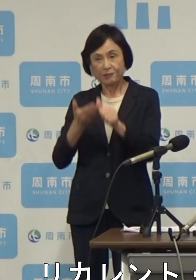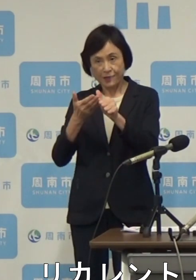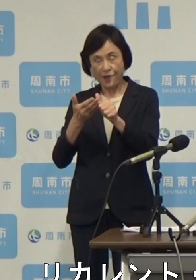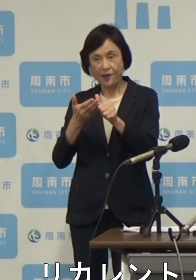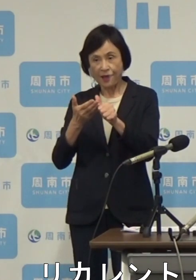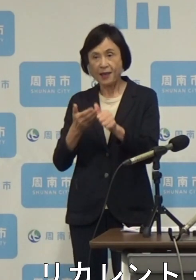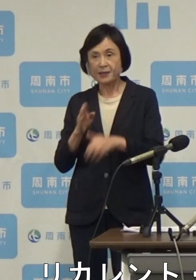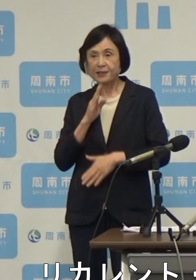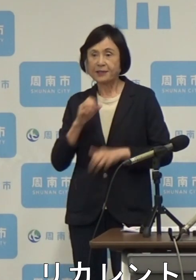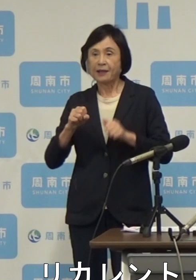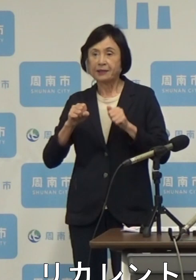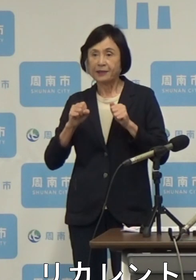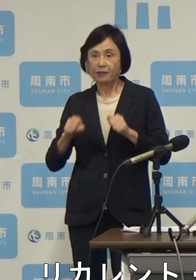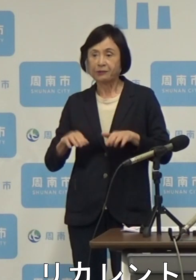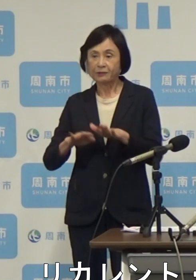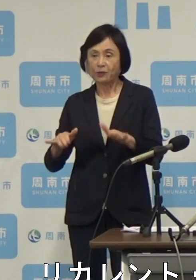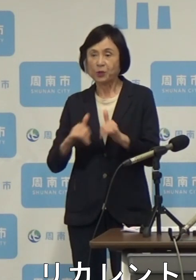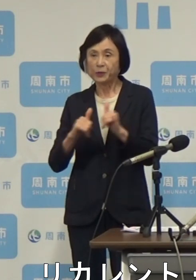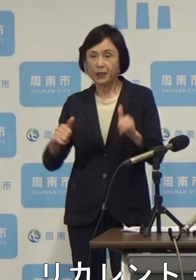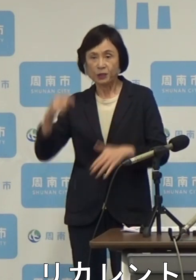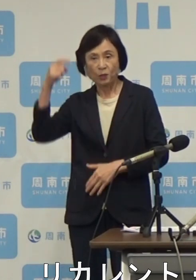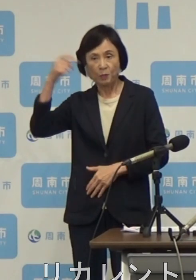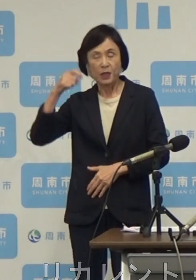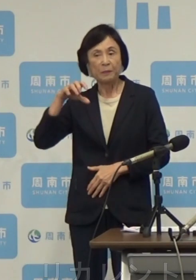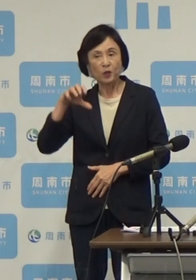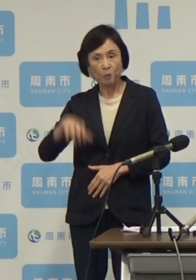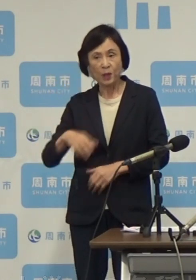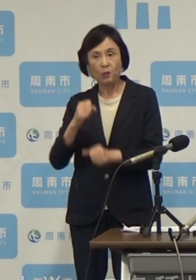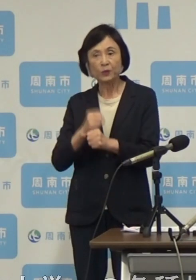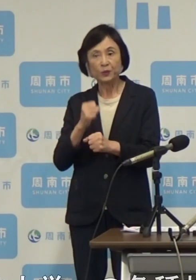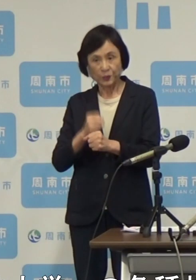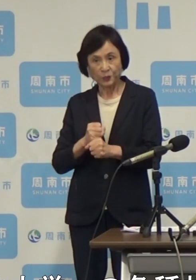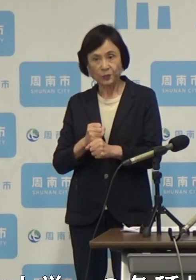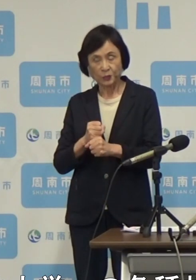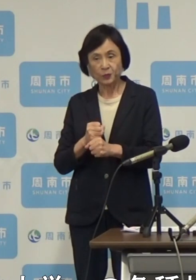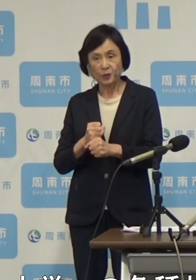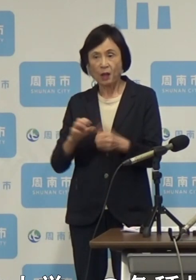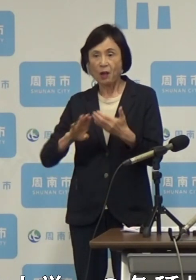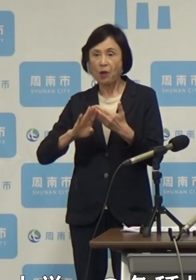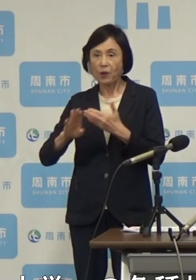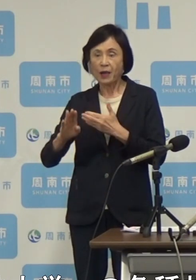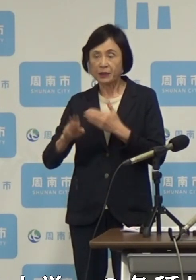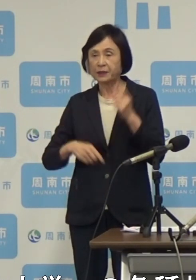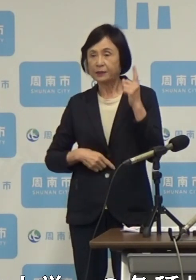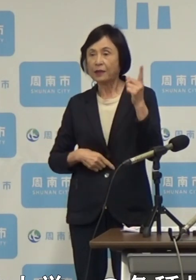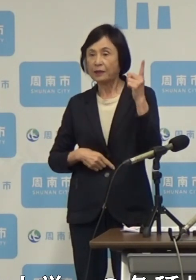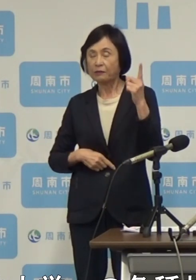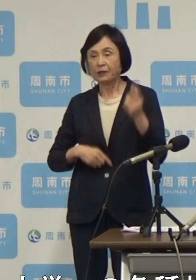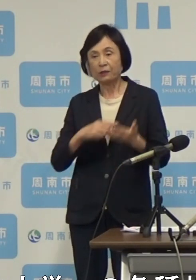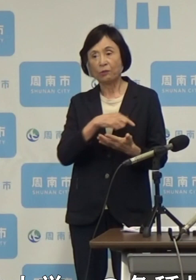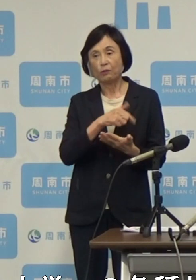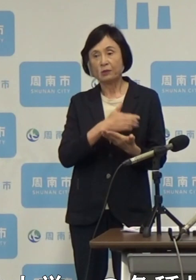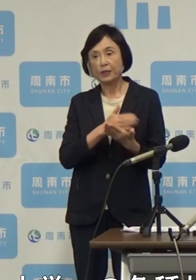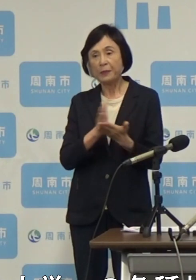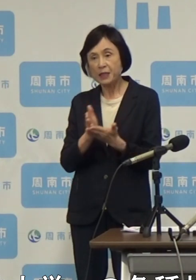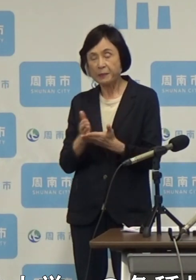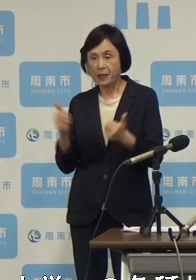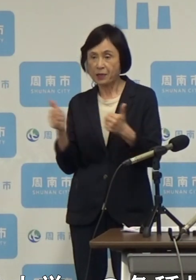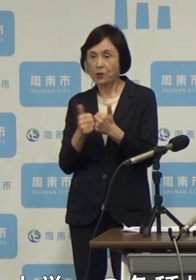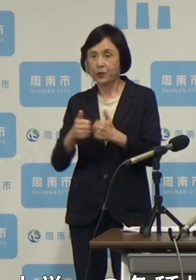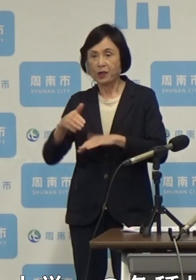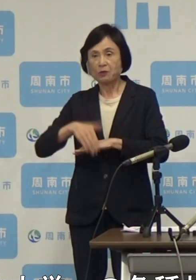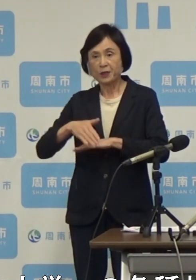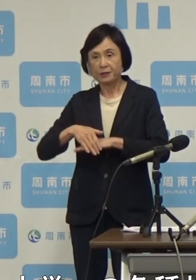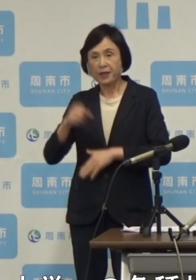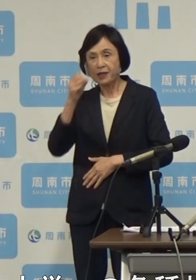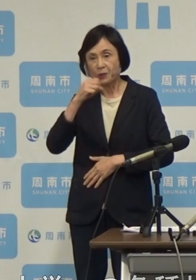育の実施、子どもたちの学びの場の創出、そのほか大学への各種相談の受付など